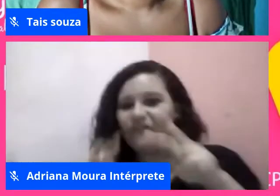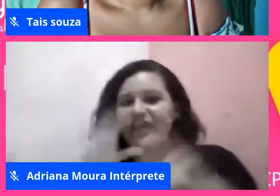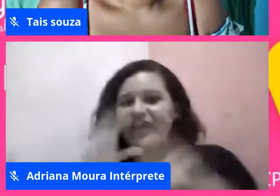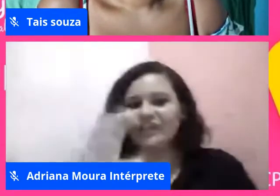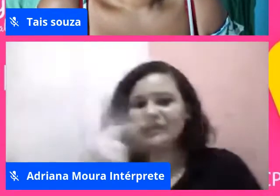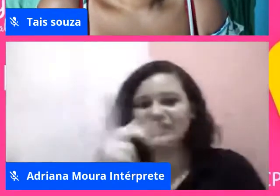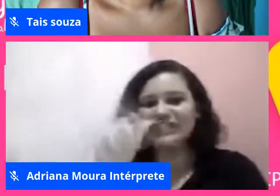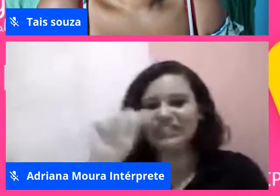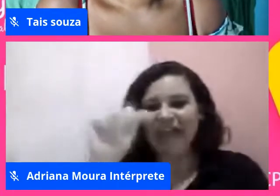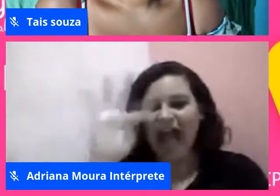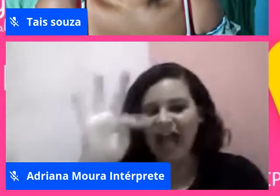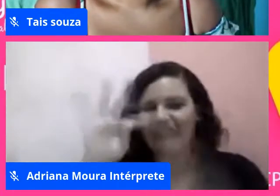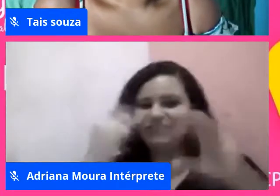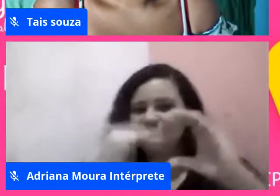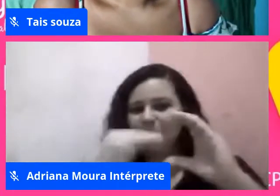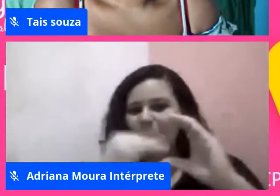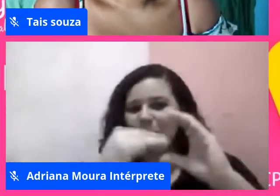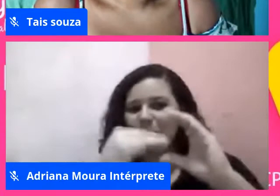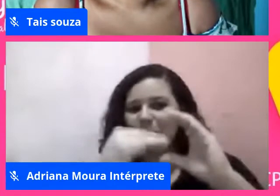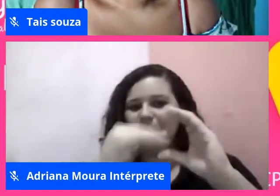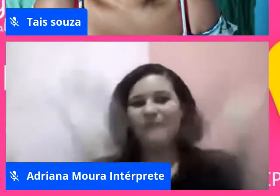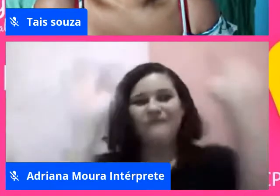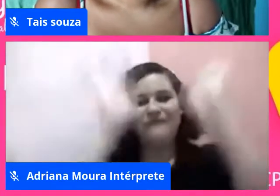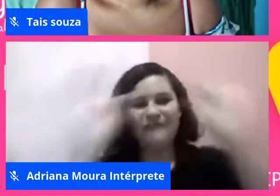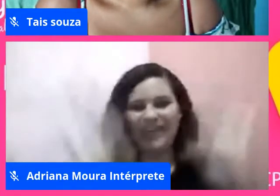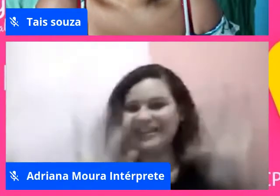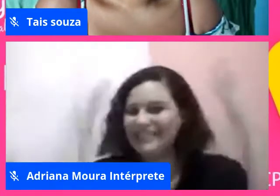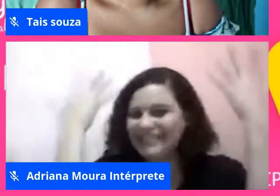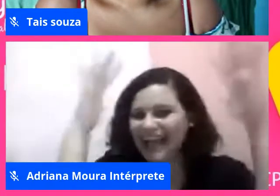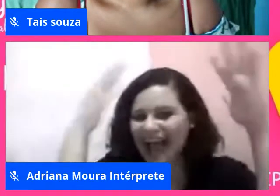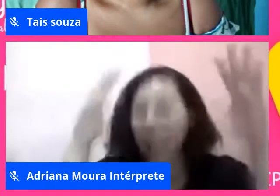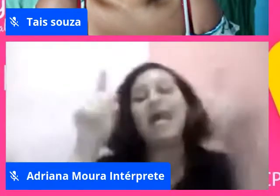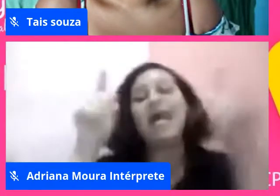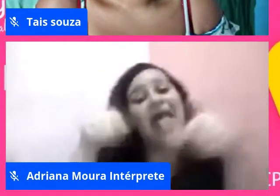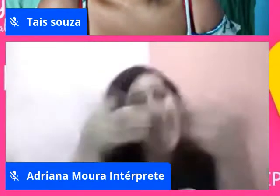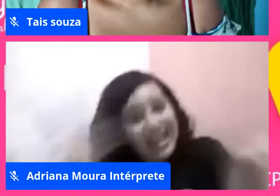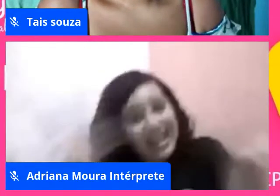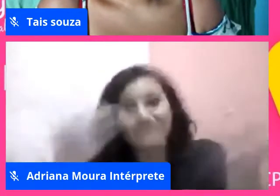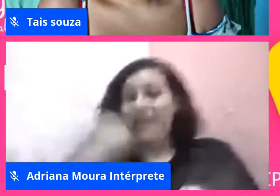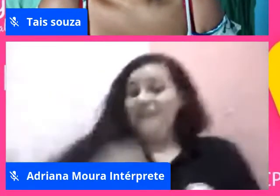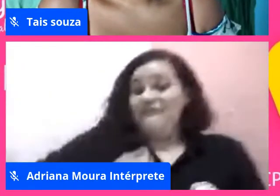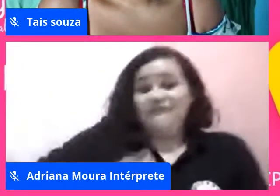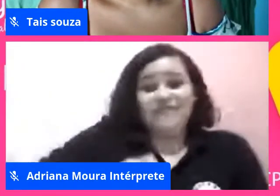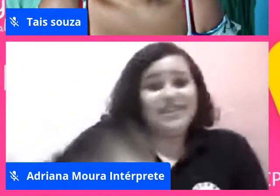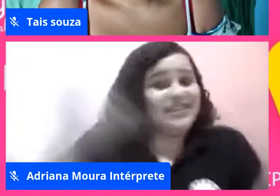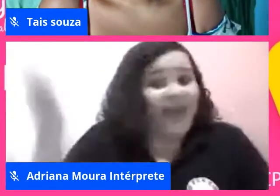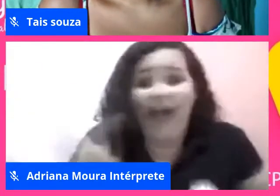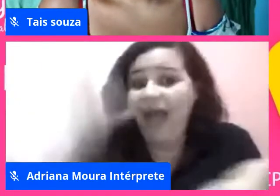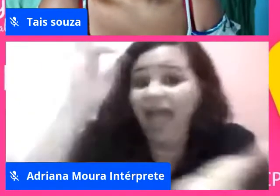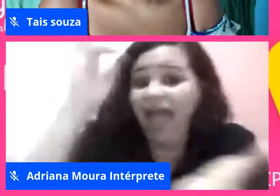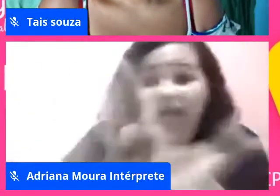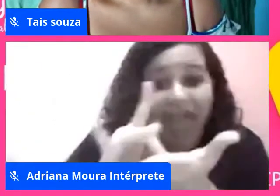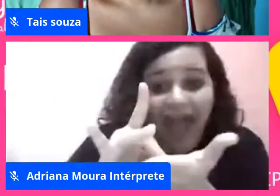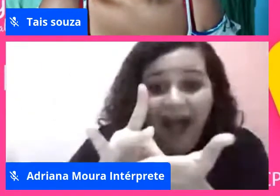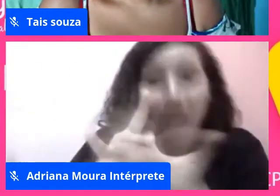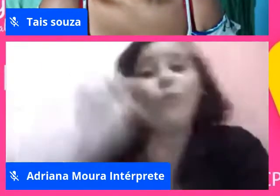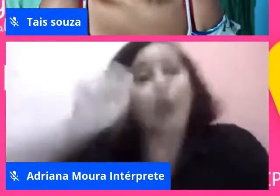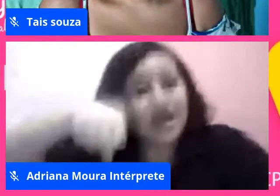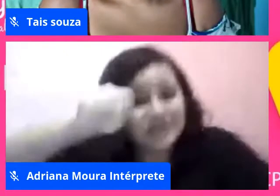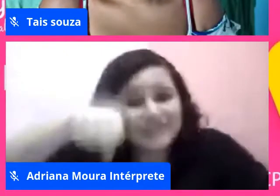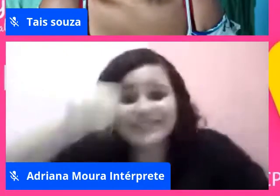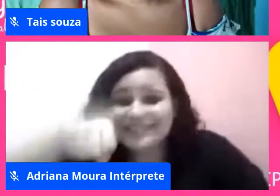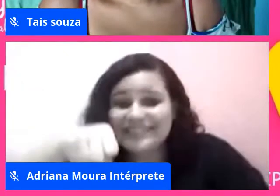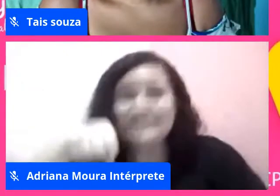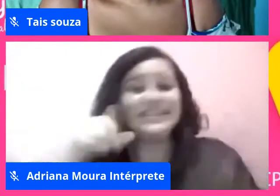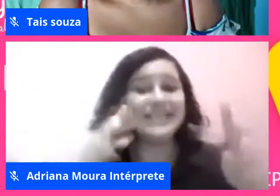feliz. Eu acho que é isso, né? Isso é vida real, tá, pessoal? Isso é vida real quando a gente trata de inclusão